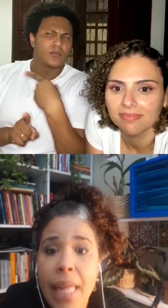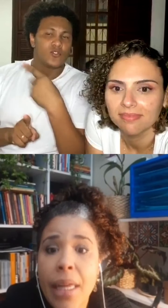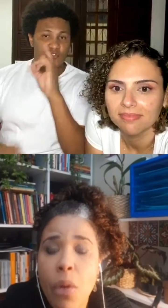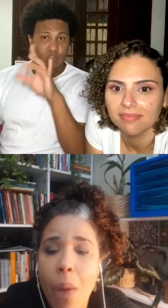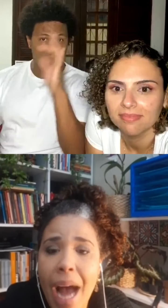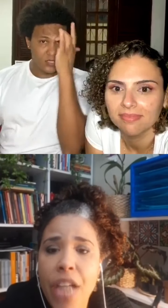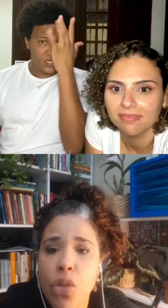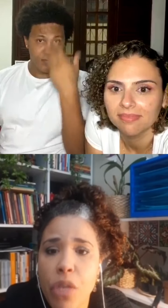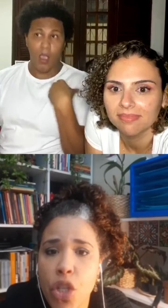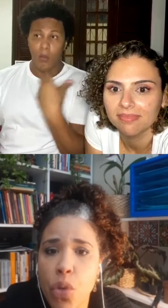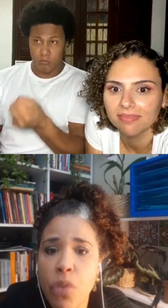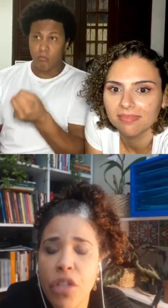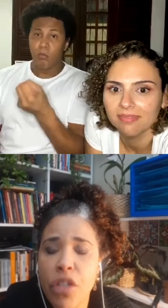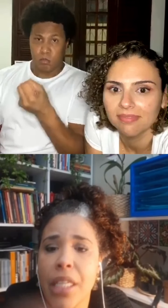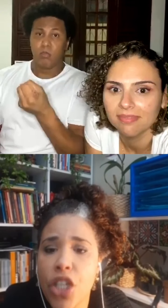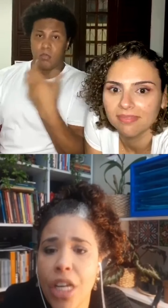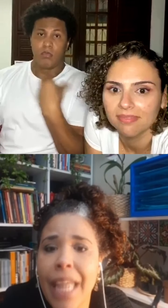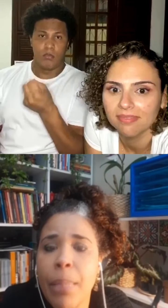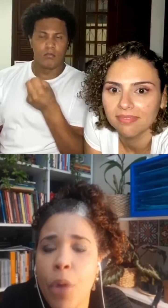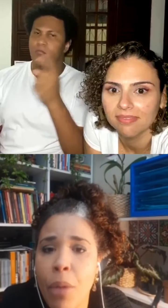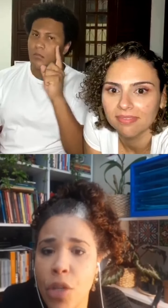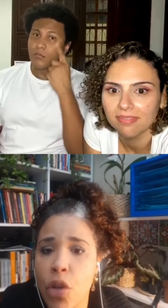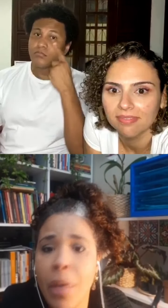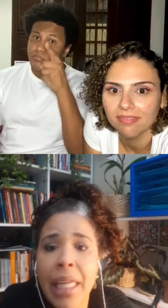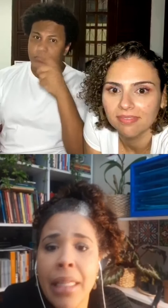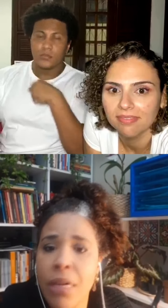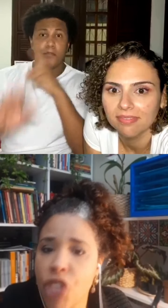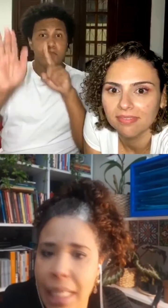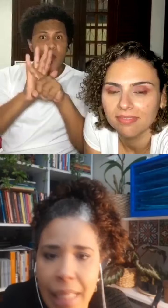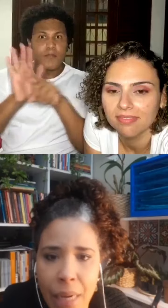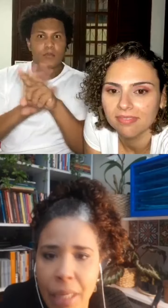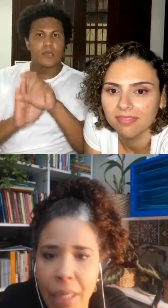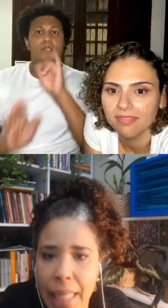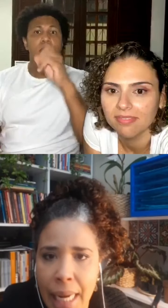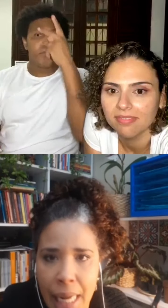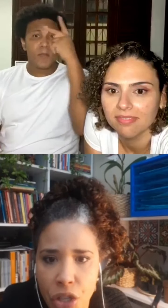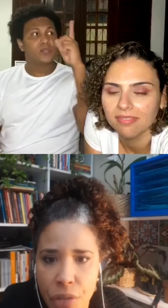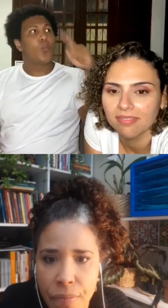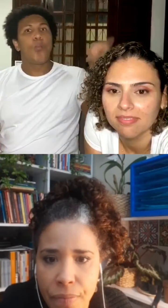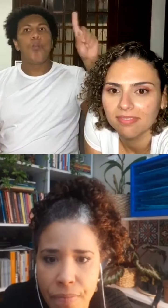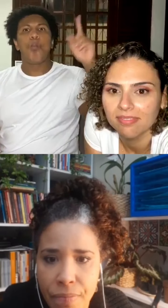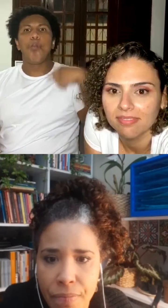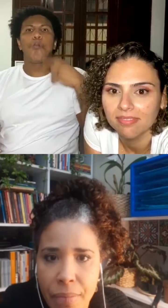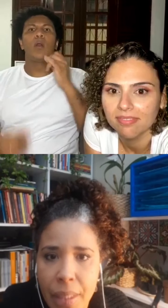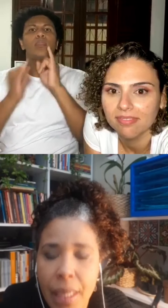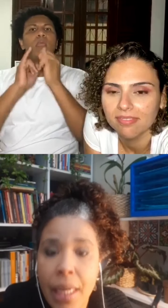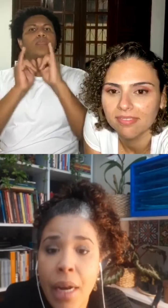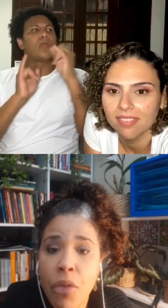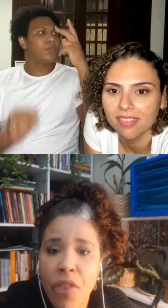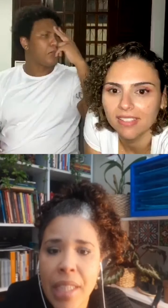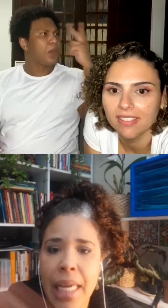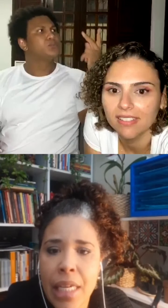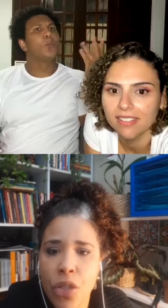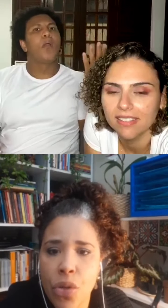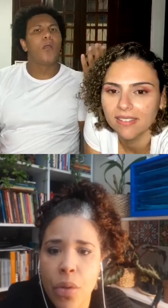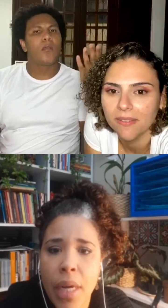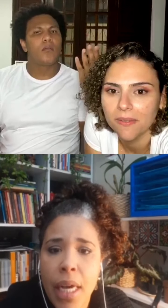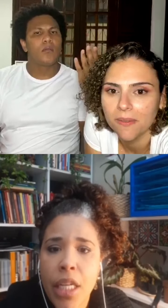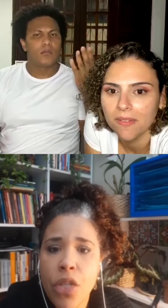Não guarde as suas dúvidas para ser tirada por uma pessoa que não te atendeu na internet. Não faça